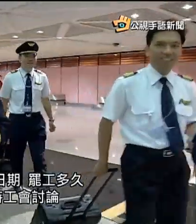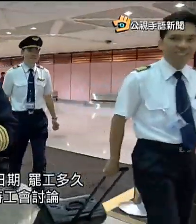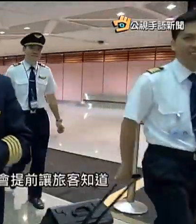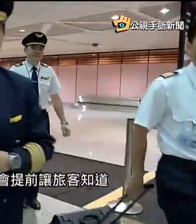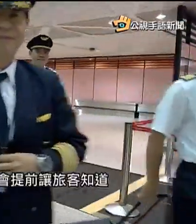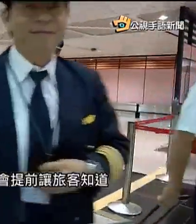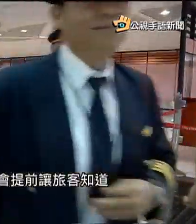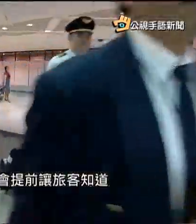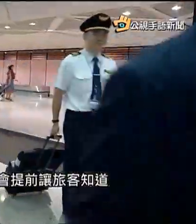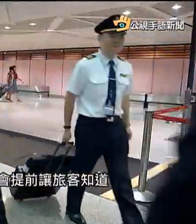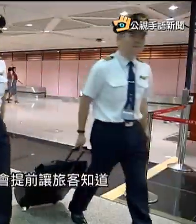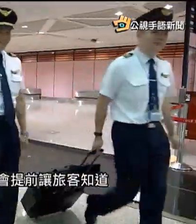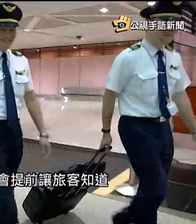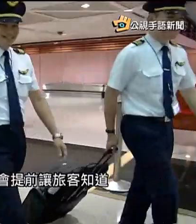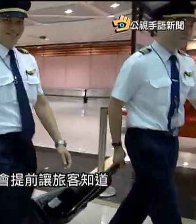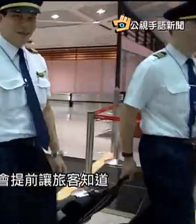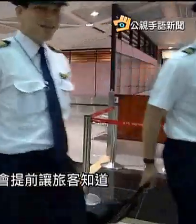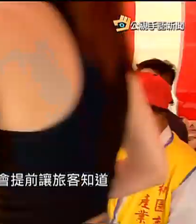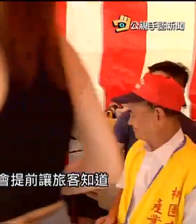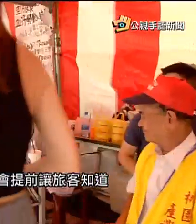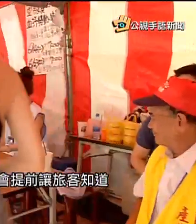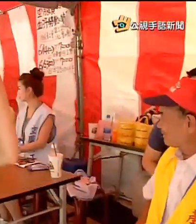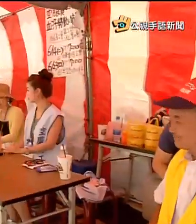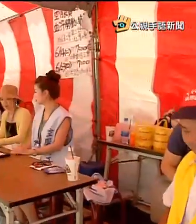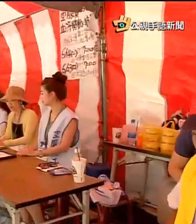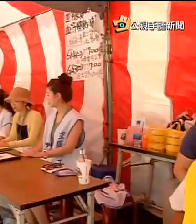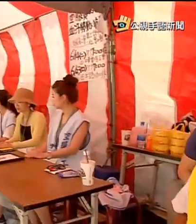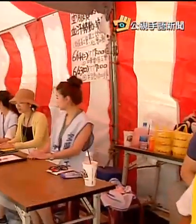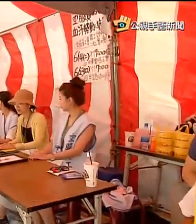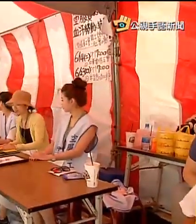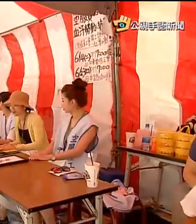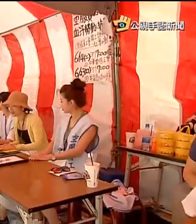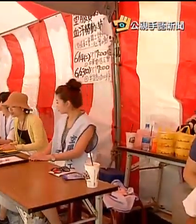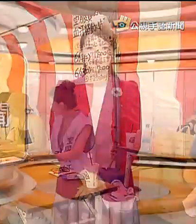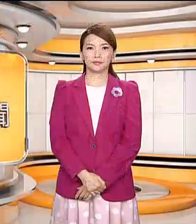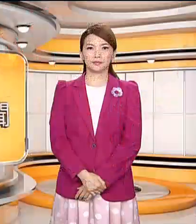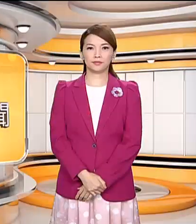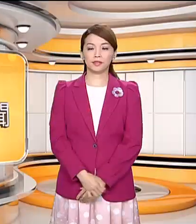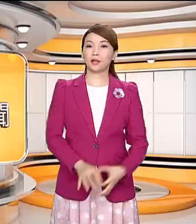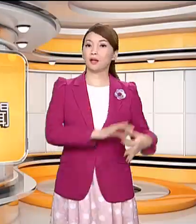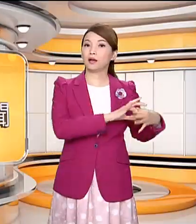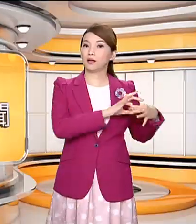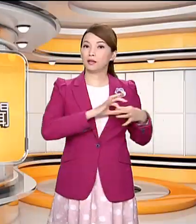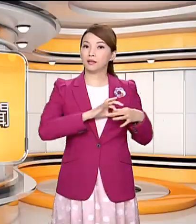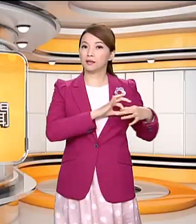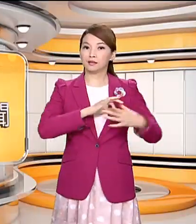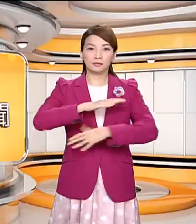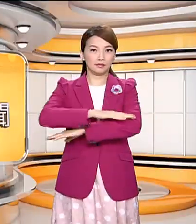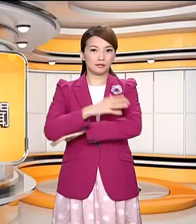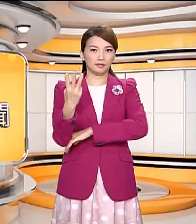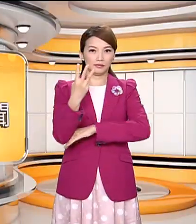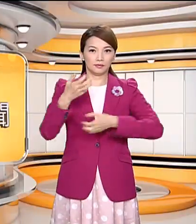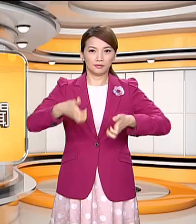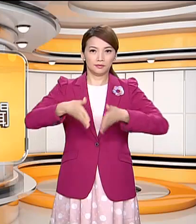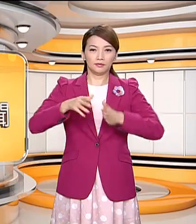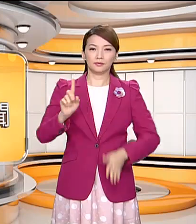们强调一定会提前让旅客知道。记者综合报道。 来关心各大报的头条焦